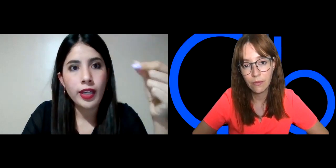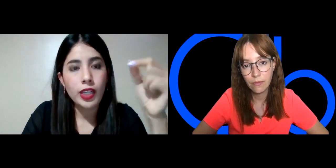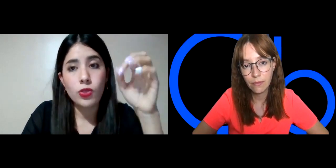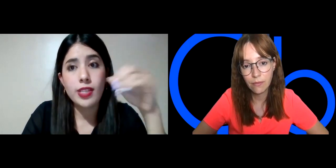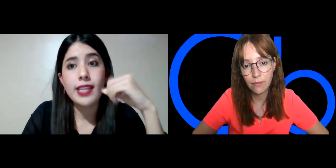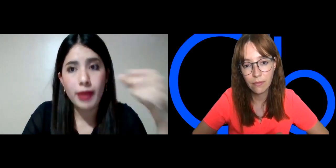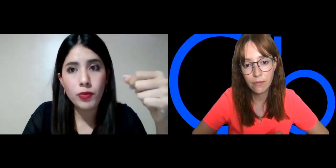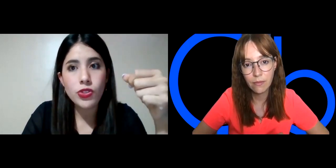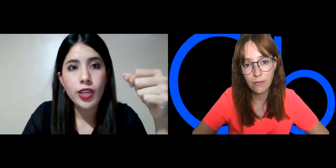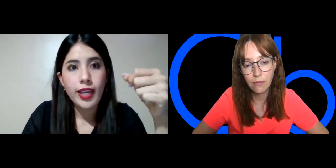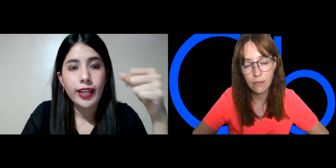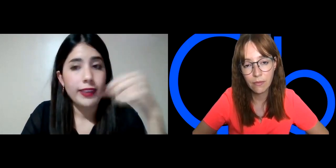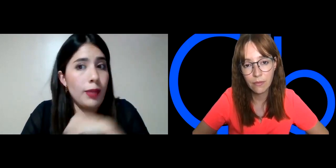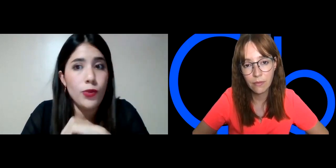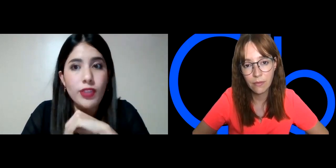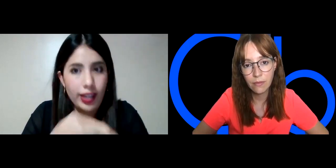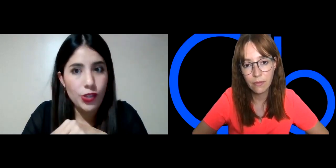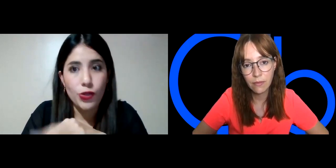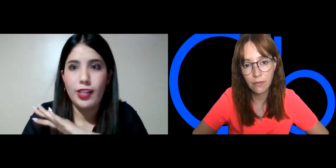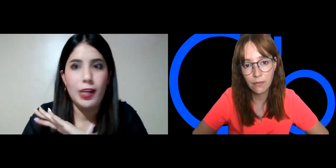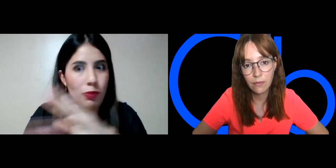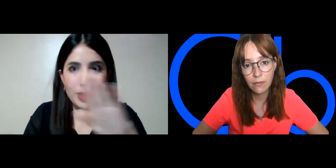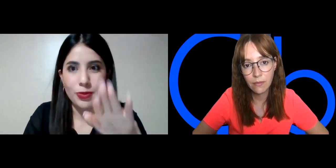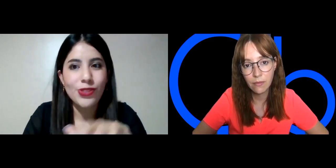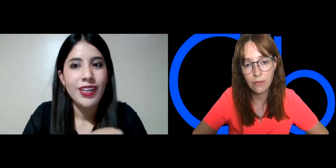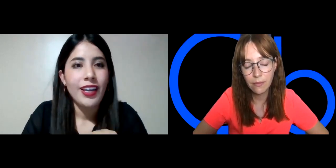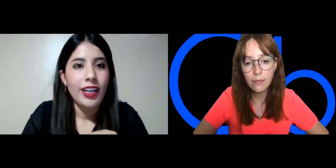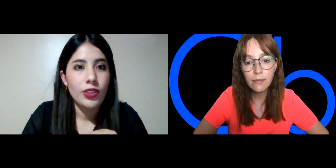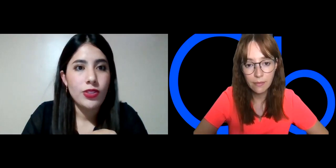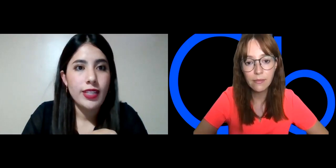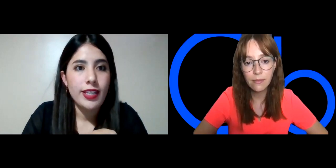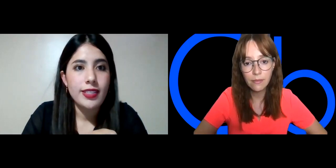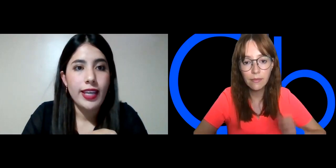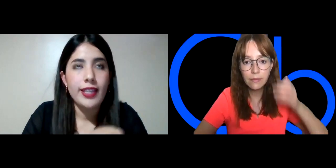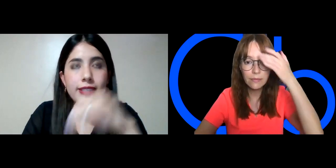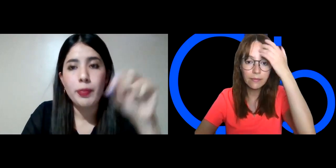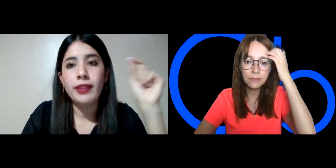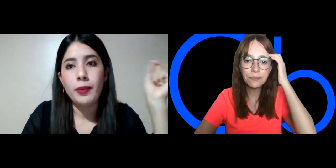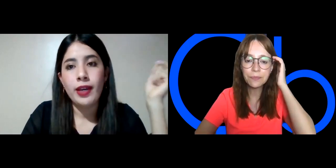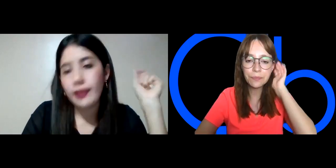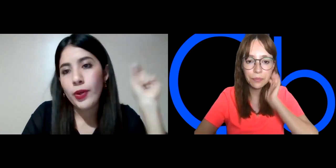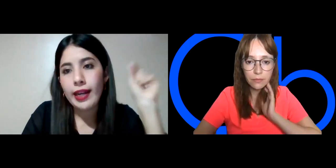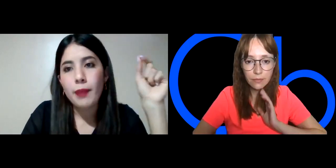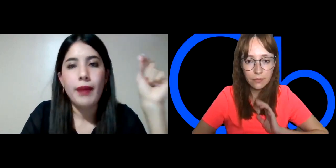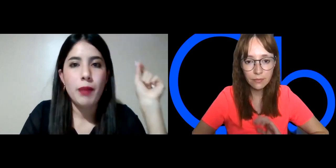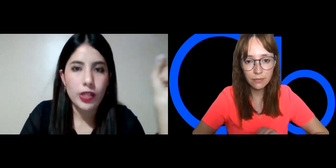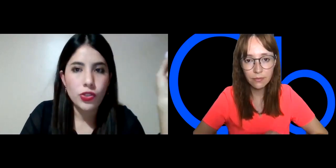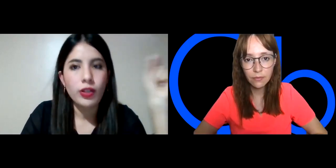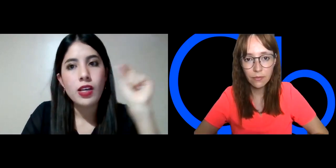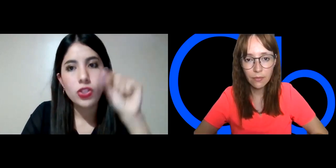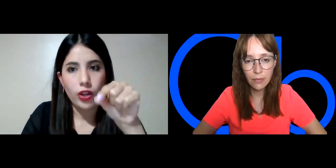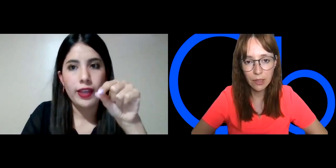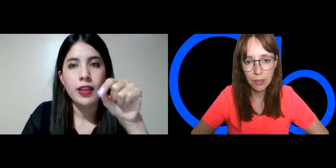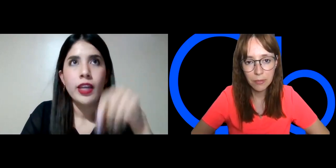persona, entonces sabemos que tenemos derechos y los mismos. Entonces, siempre anteponer la palabra